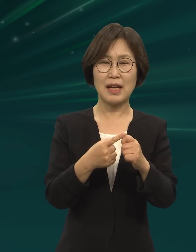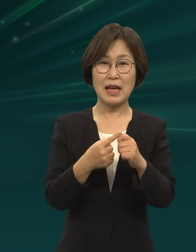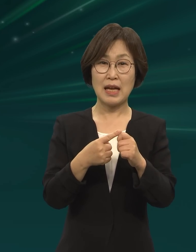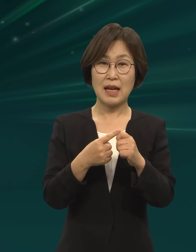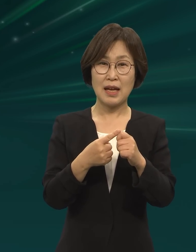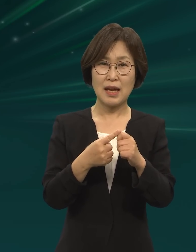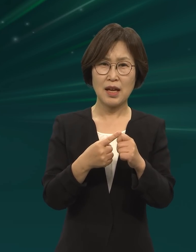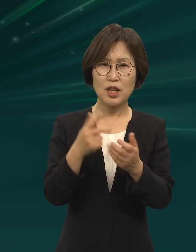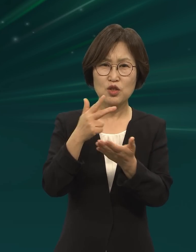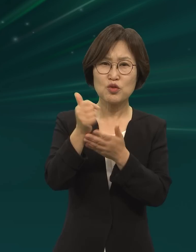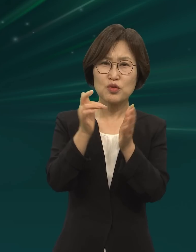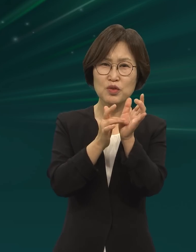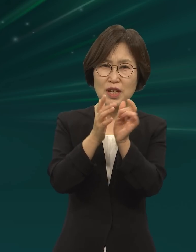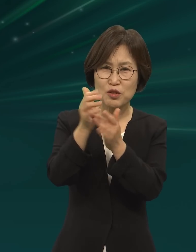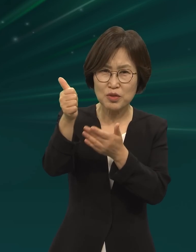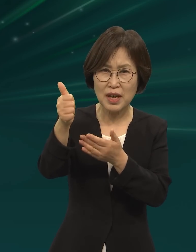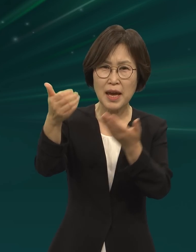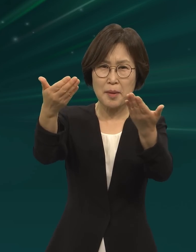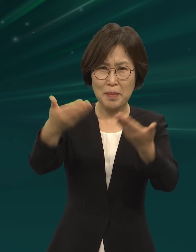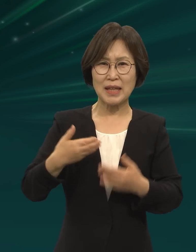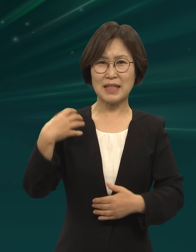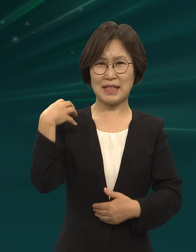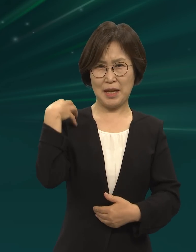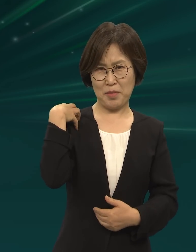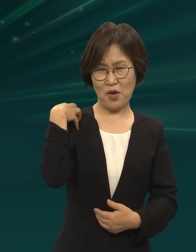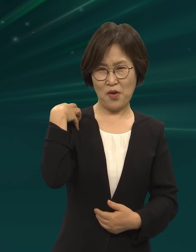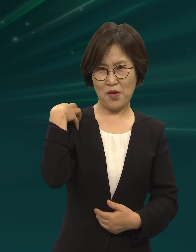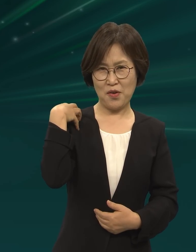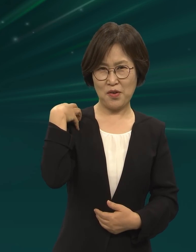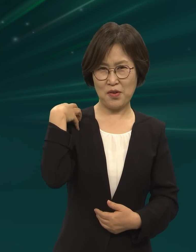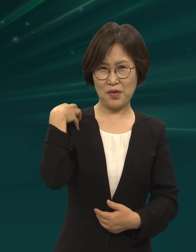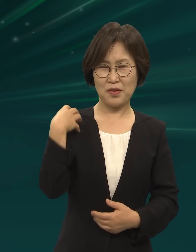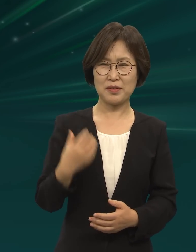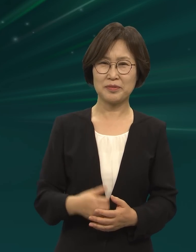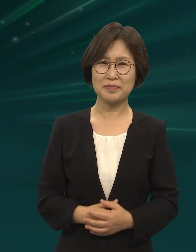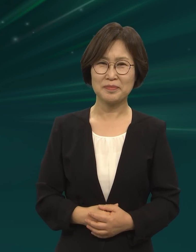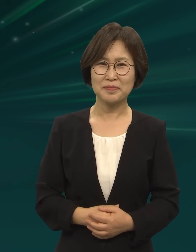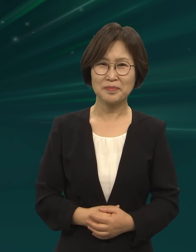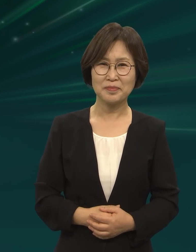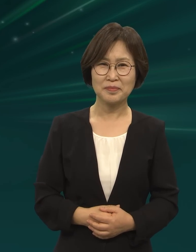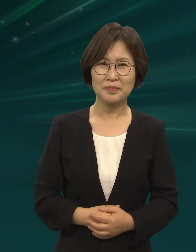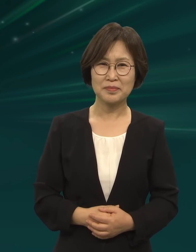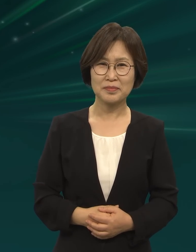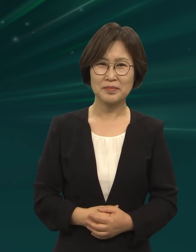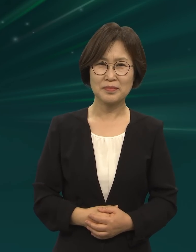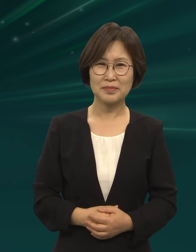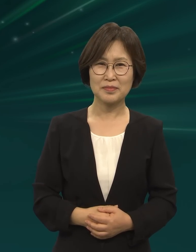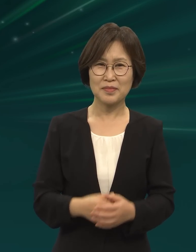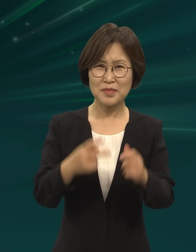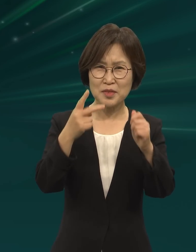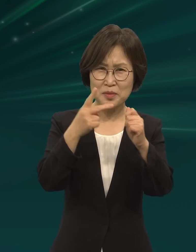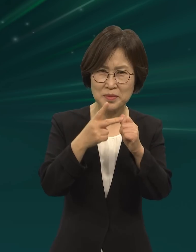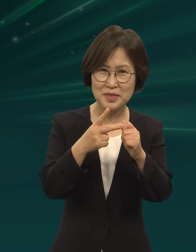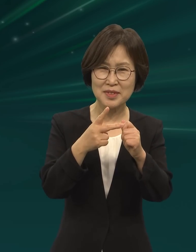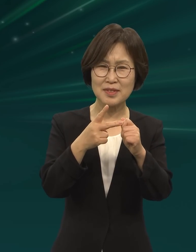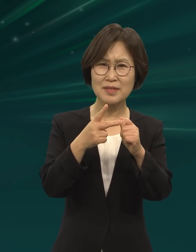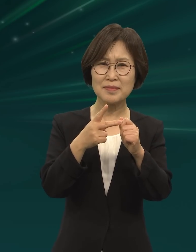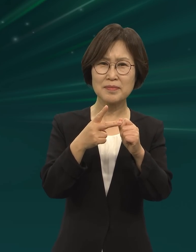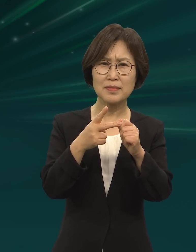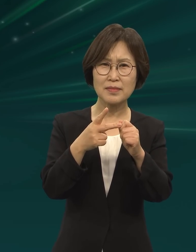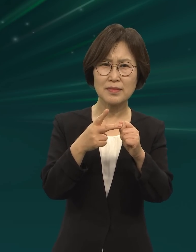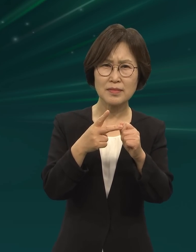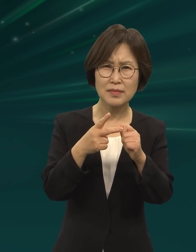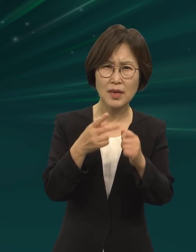선교는 주 예수께 받은 선교입니다. 2. 사도 바울의